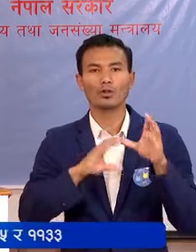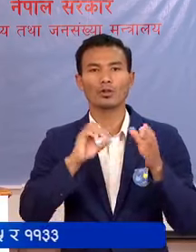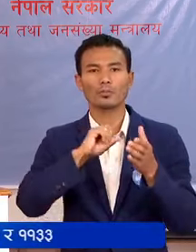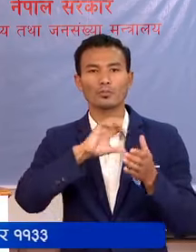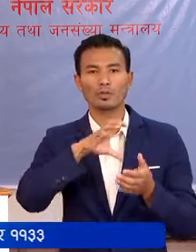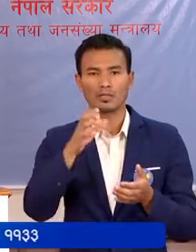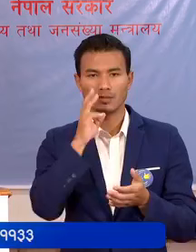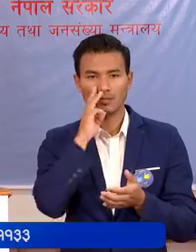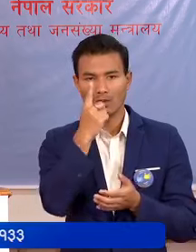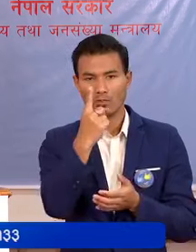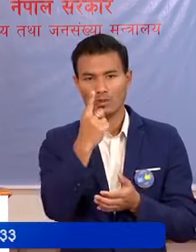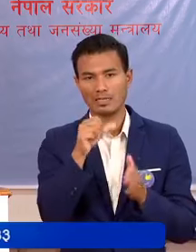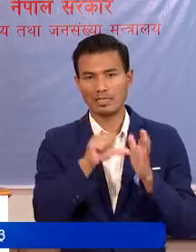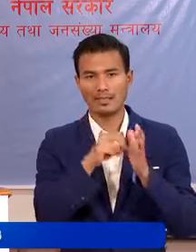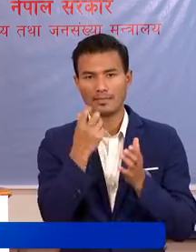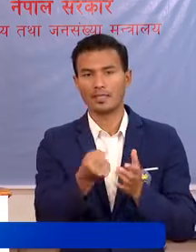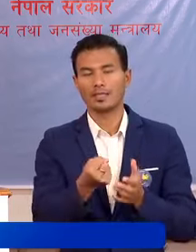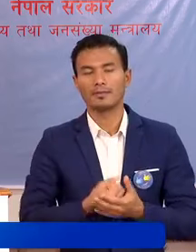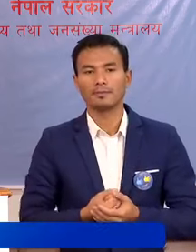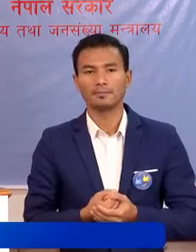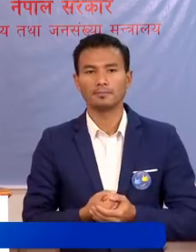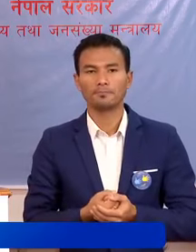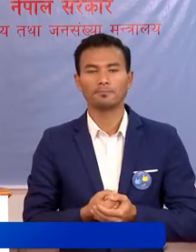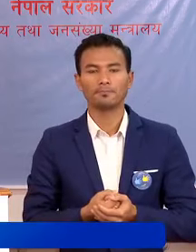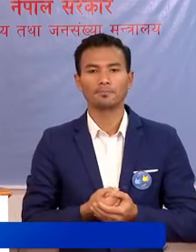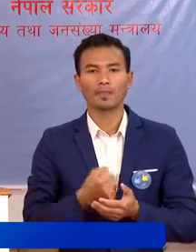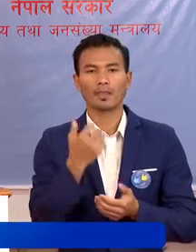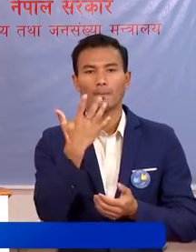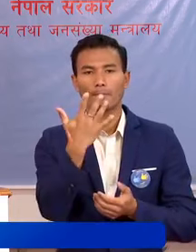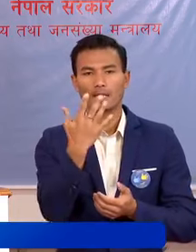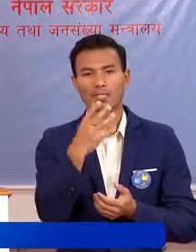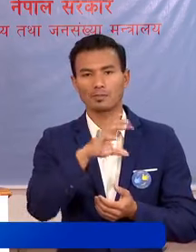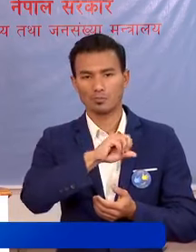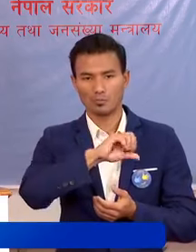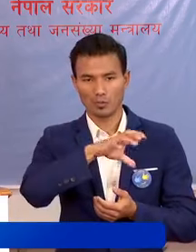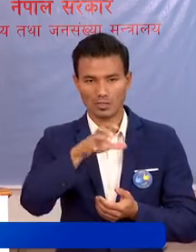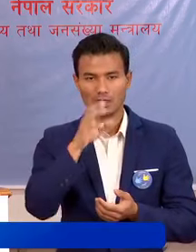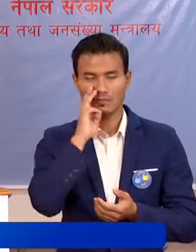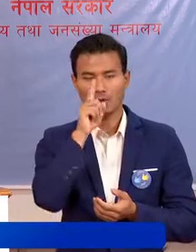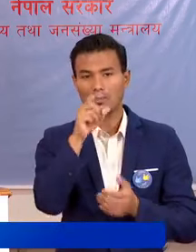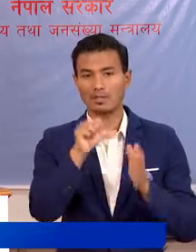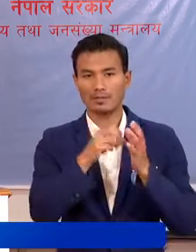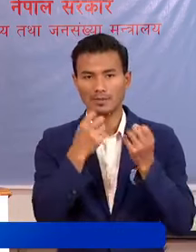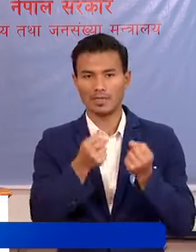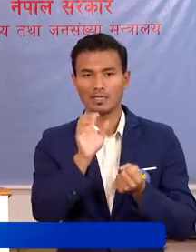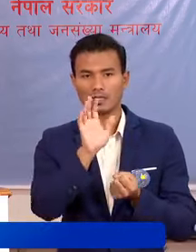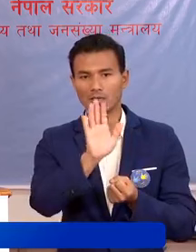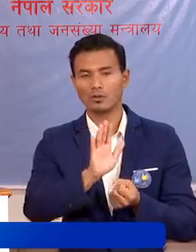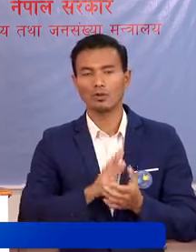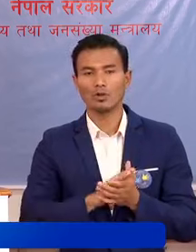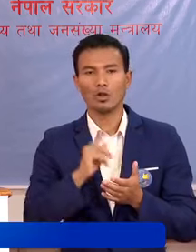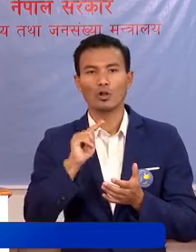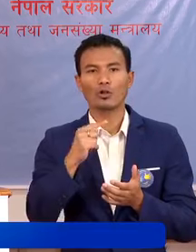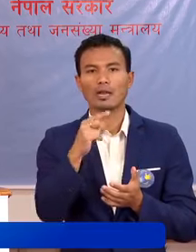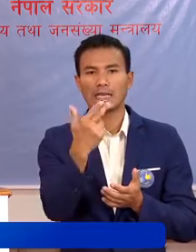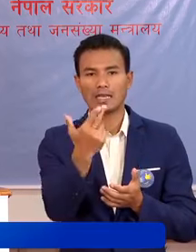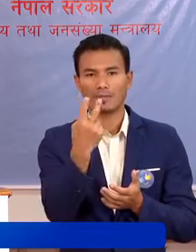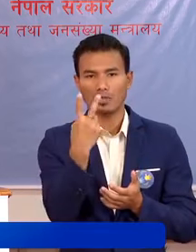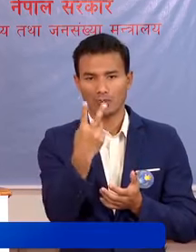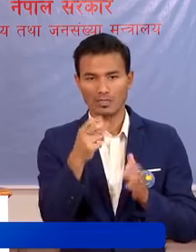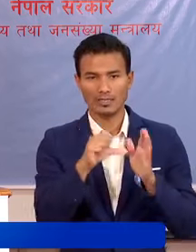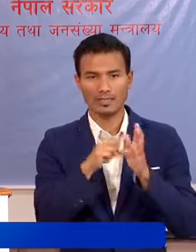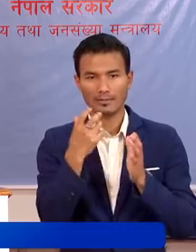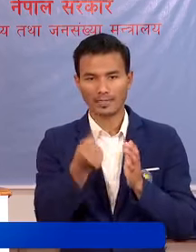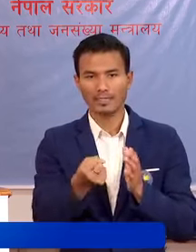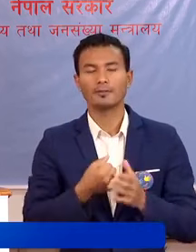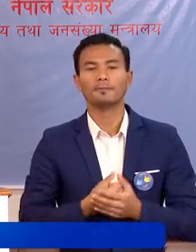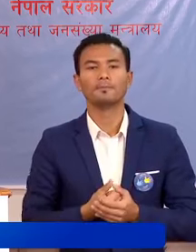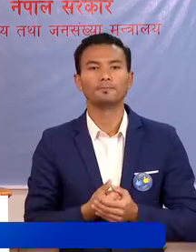જલ्ા